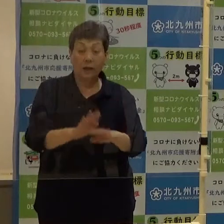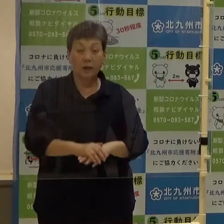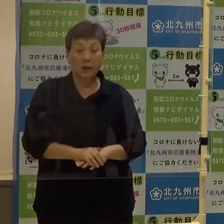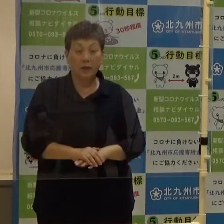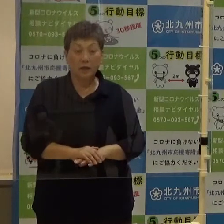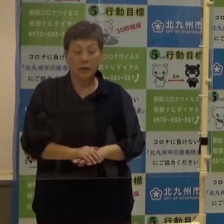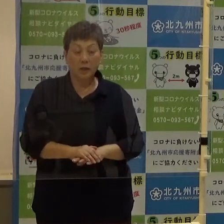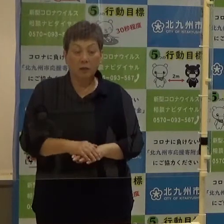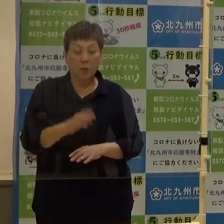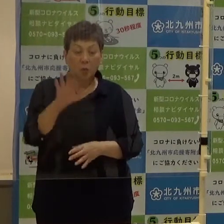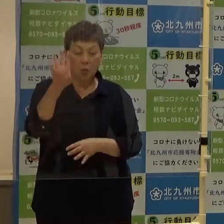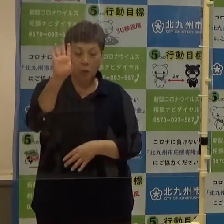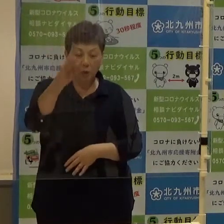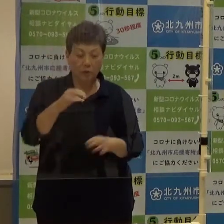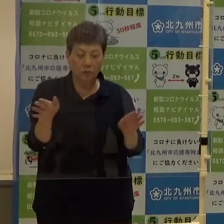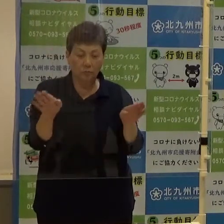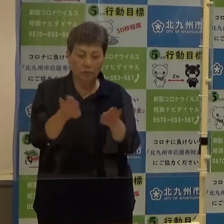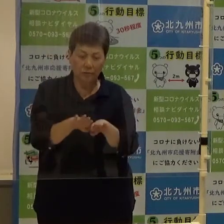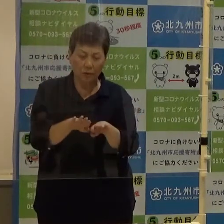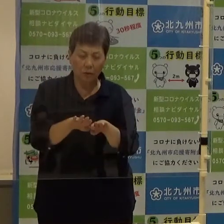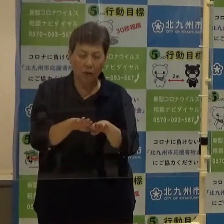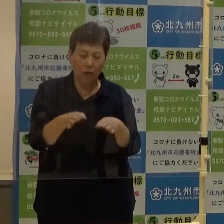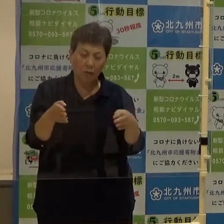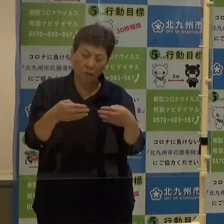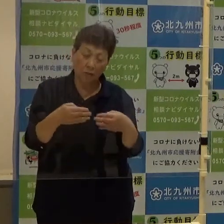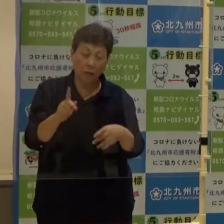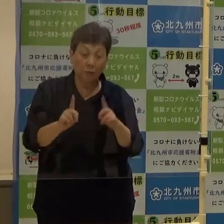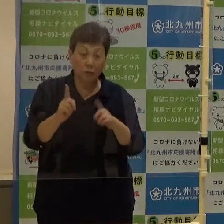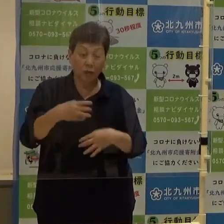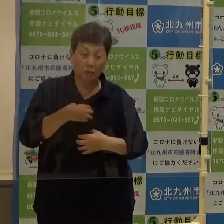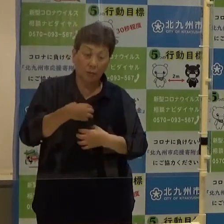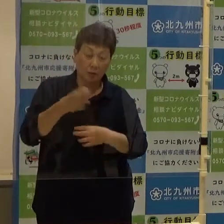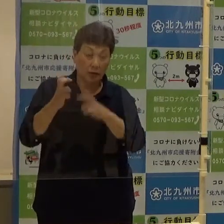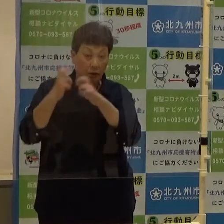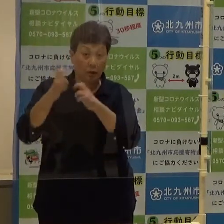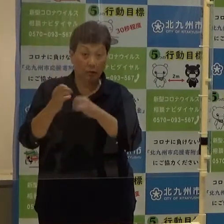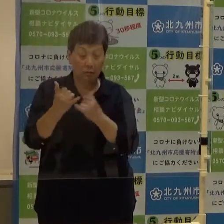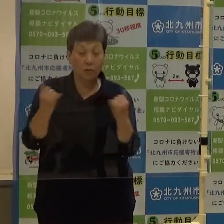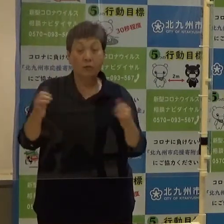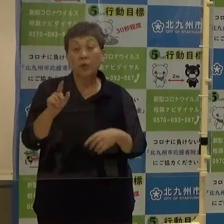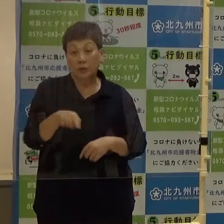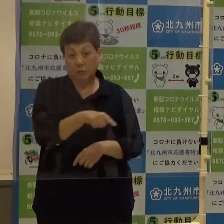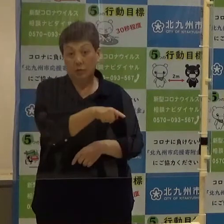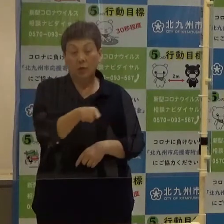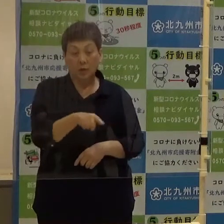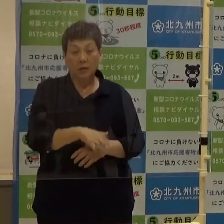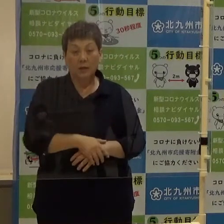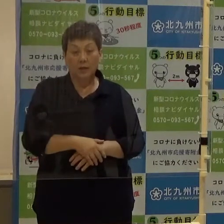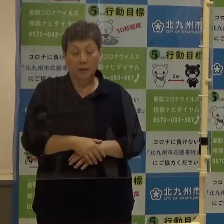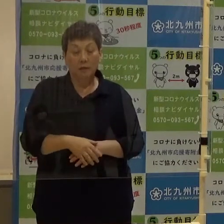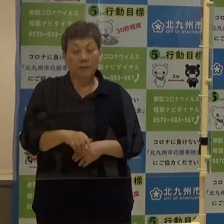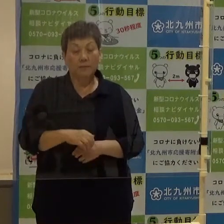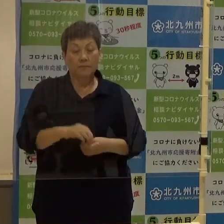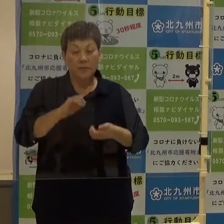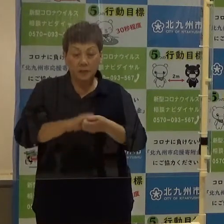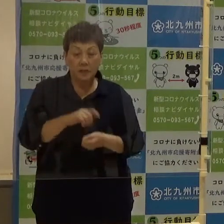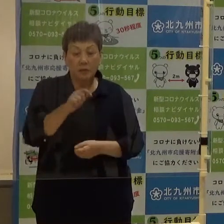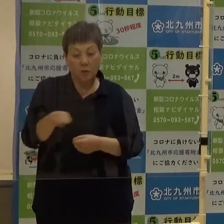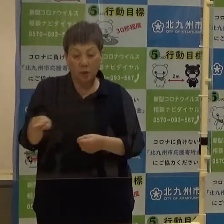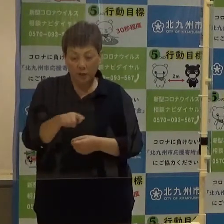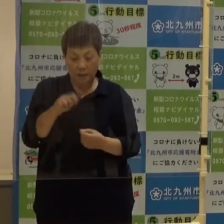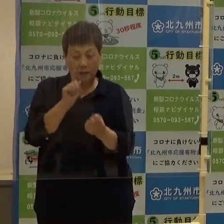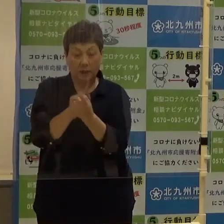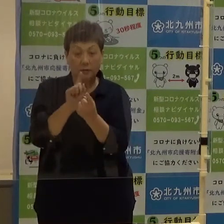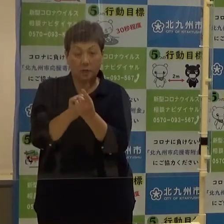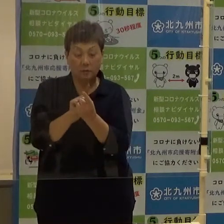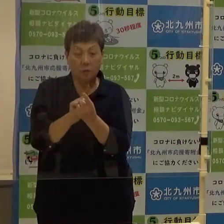いつ店を閉めようかと悩んでいる方も多いと思います。その中でぜひこうした対策を講じてです